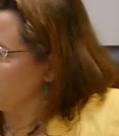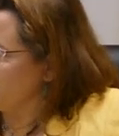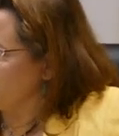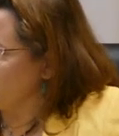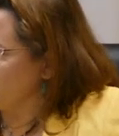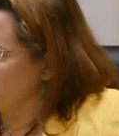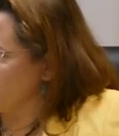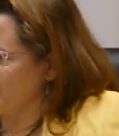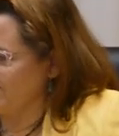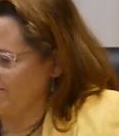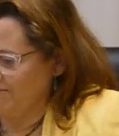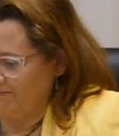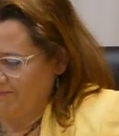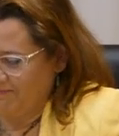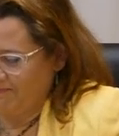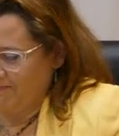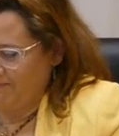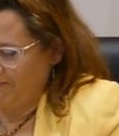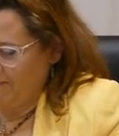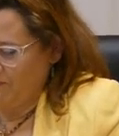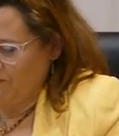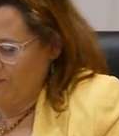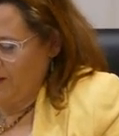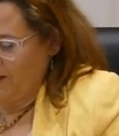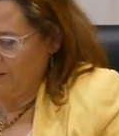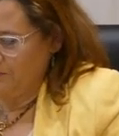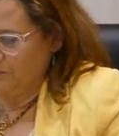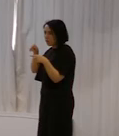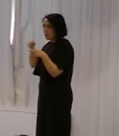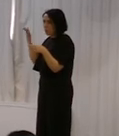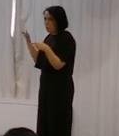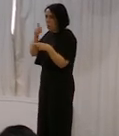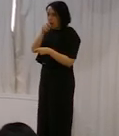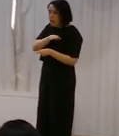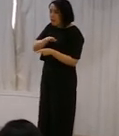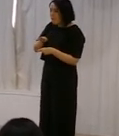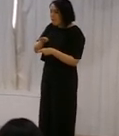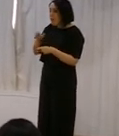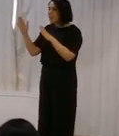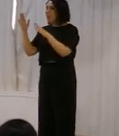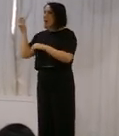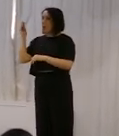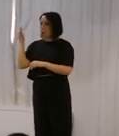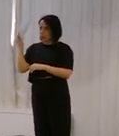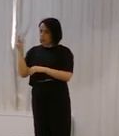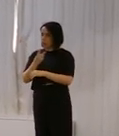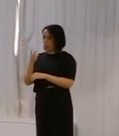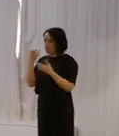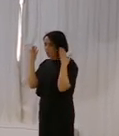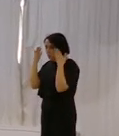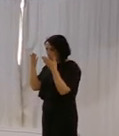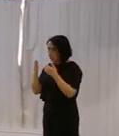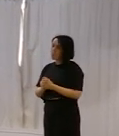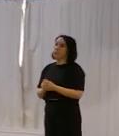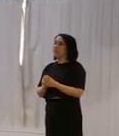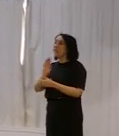donde se vean temas neurológicos, de la discapacidad, luego se hable de los centros educativos, de las condiciones